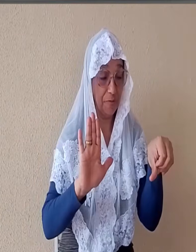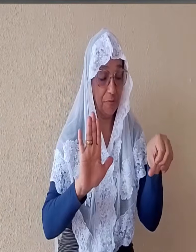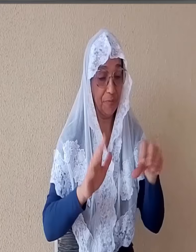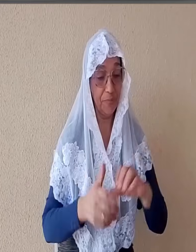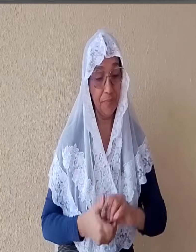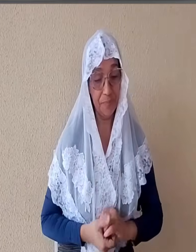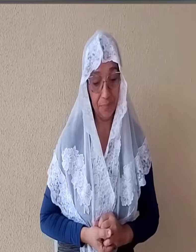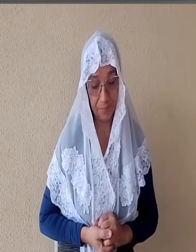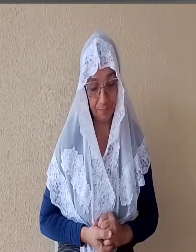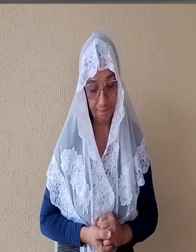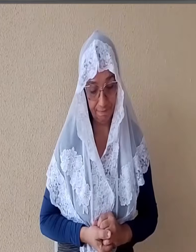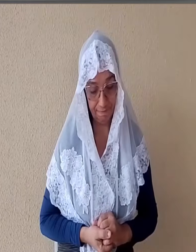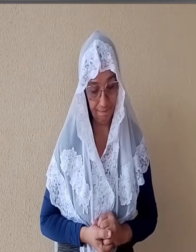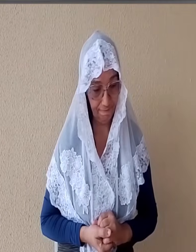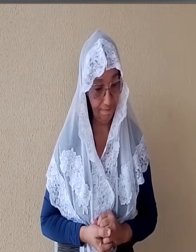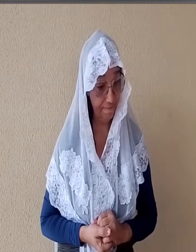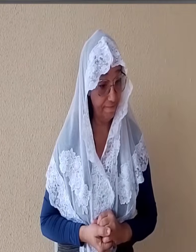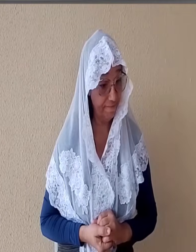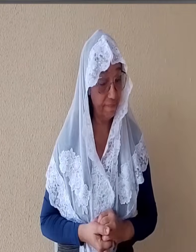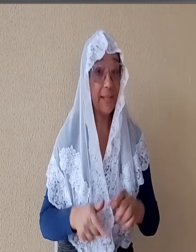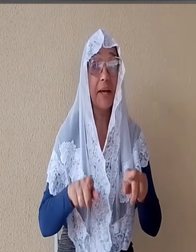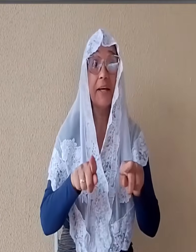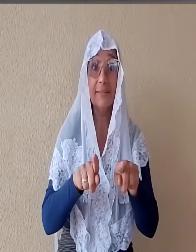Vamos ler também